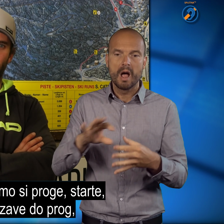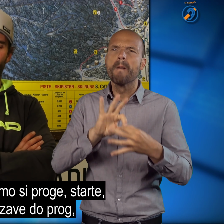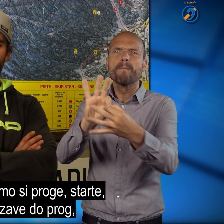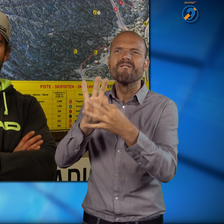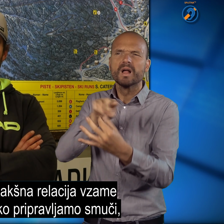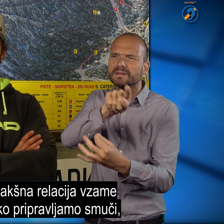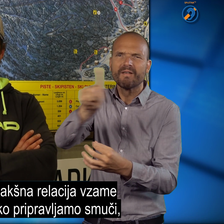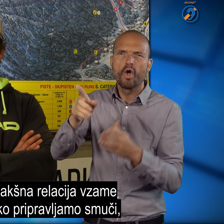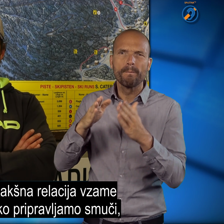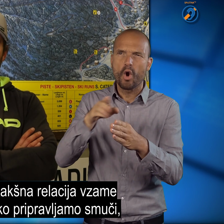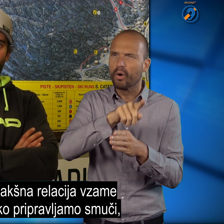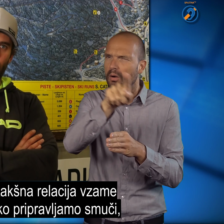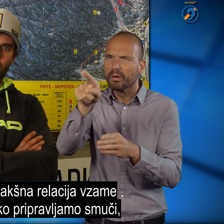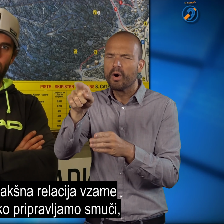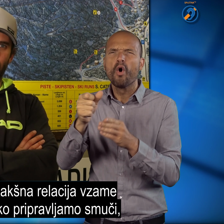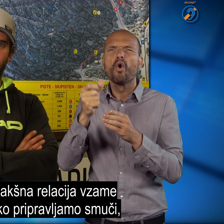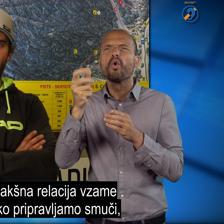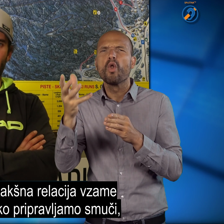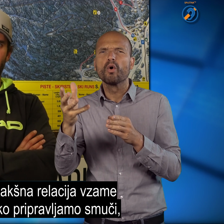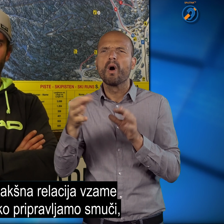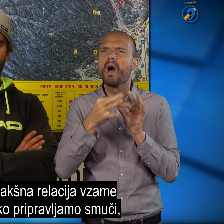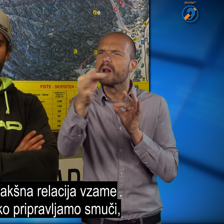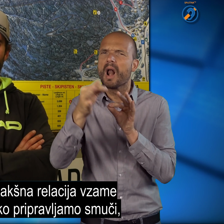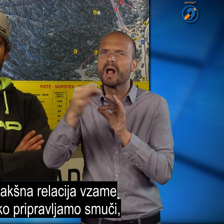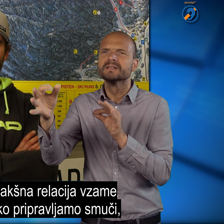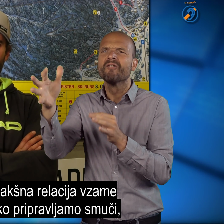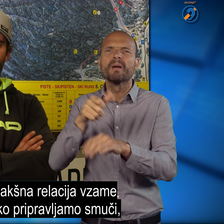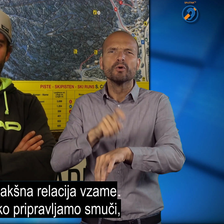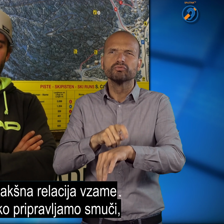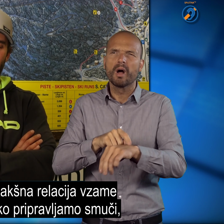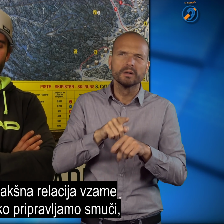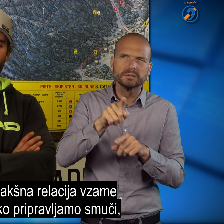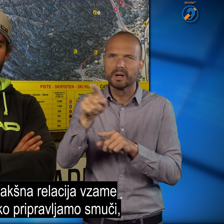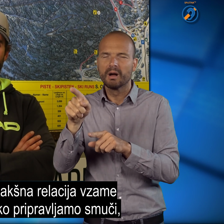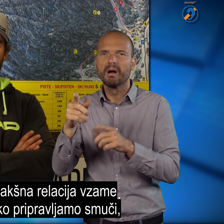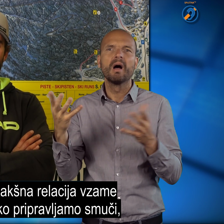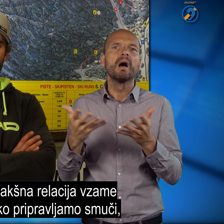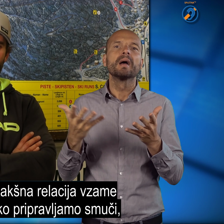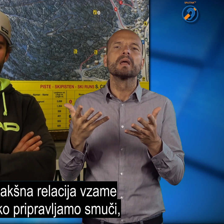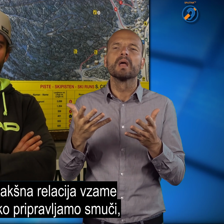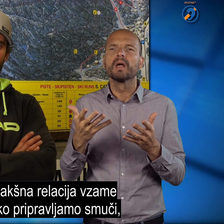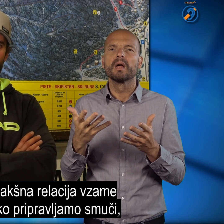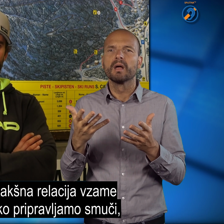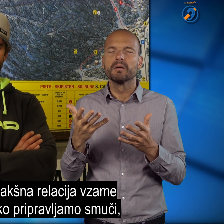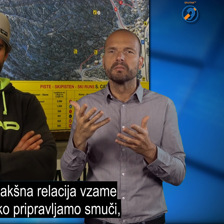do prog, koliko nam kakšna relacija vzame časa, kje lahko